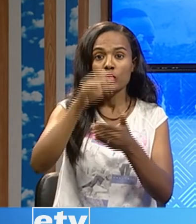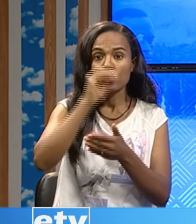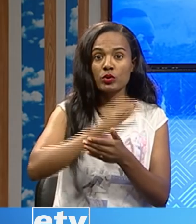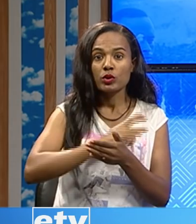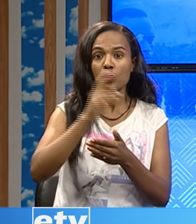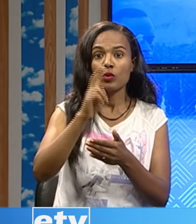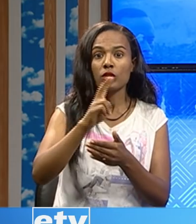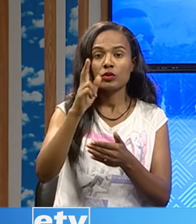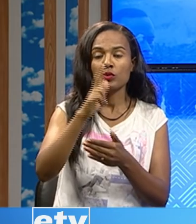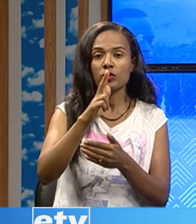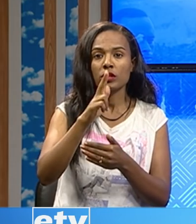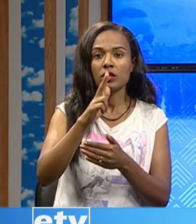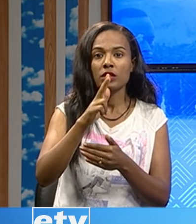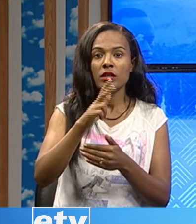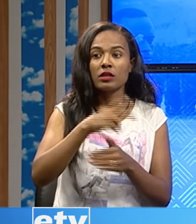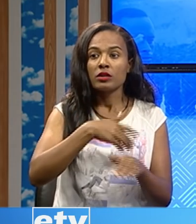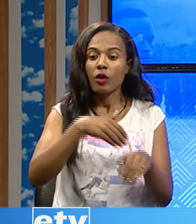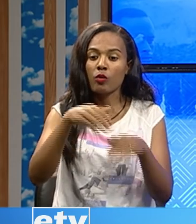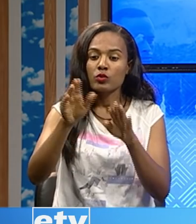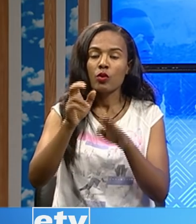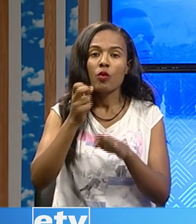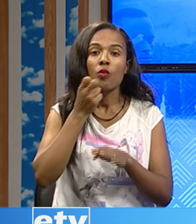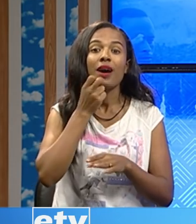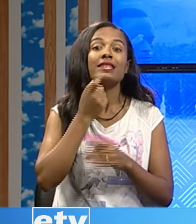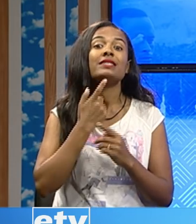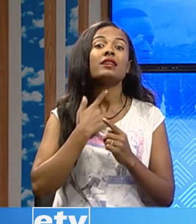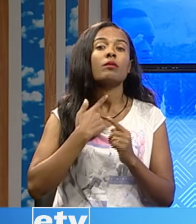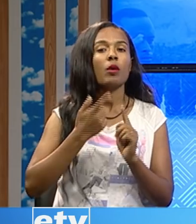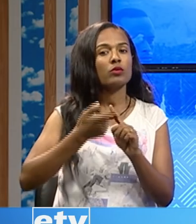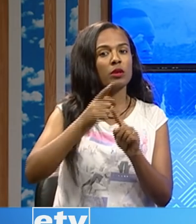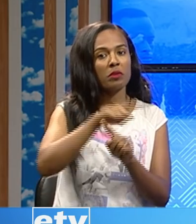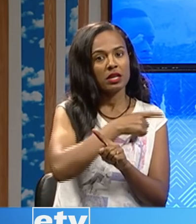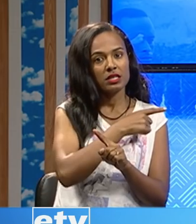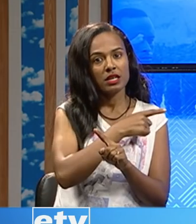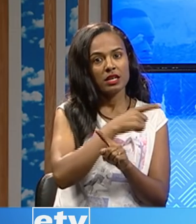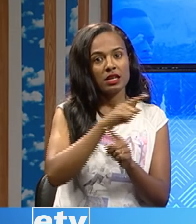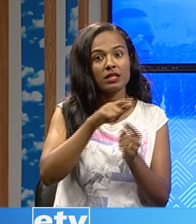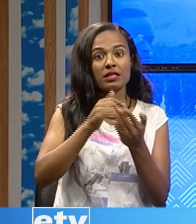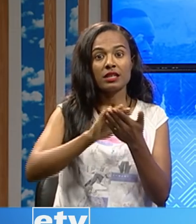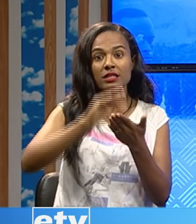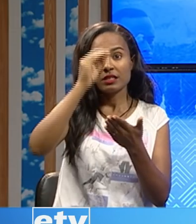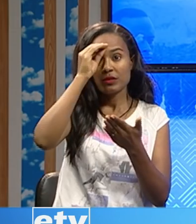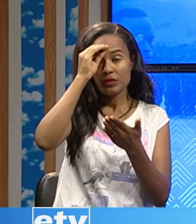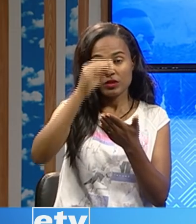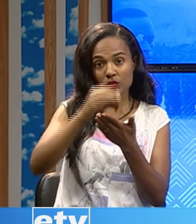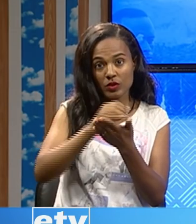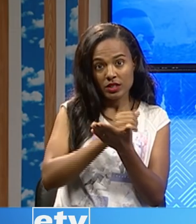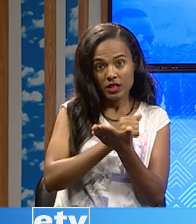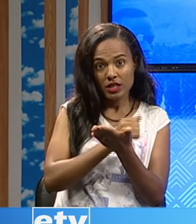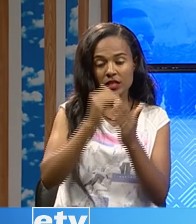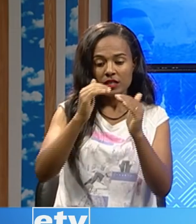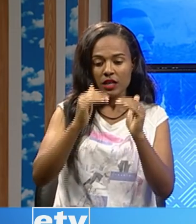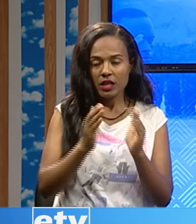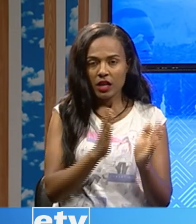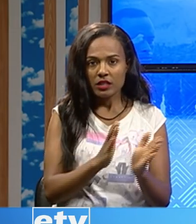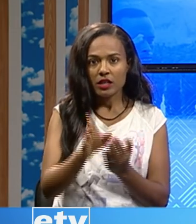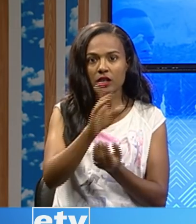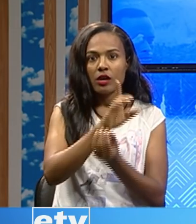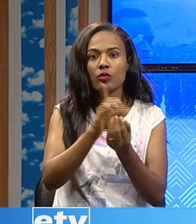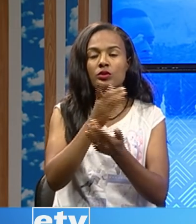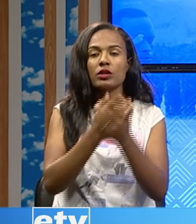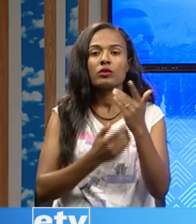ተጉዞ ውሃ ሲጠማ ሆ ብሎ ተመለሰ። ለዚህ አሁን ትምህርት ወስደን ሰነድ አዘጋጅተን ከክልሎች ጋር